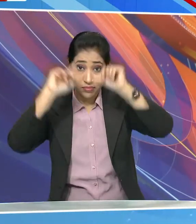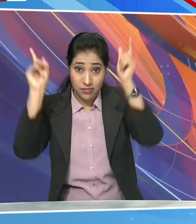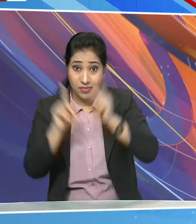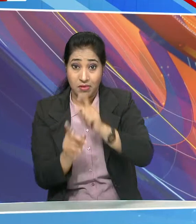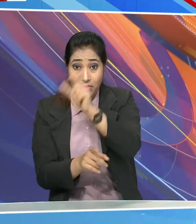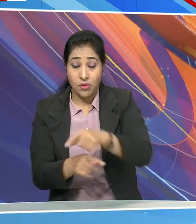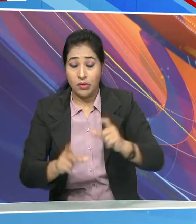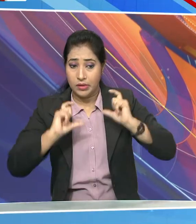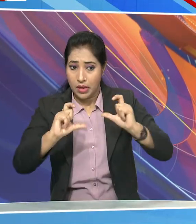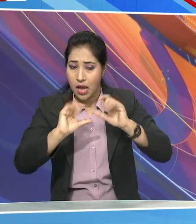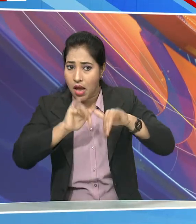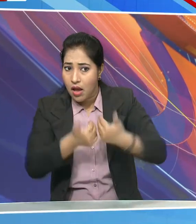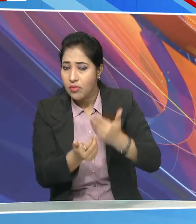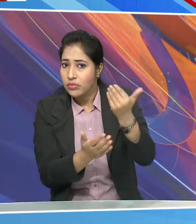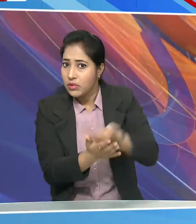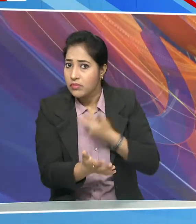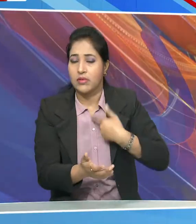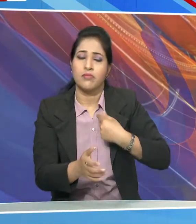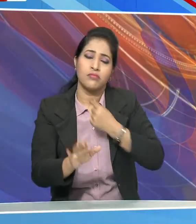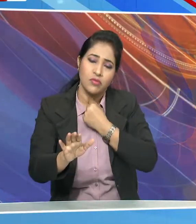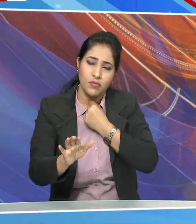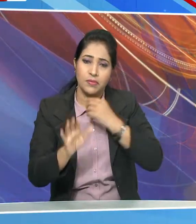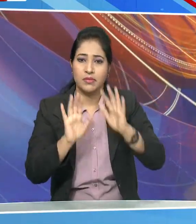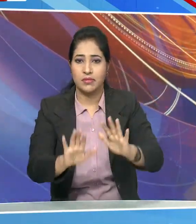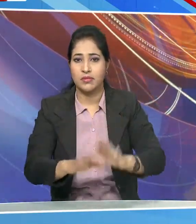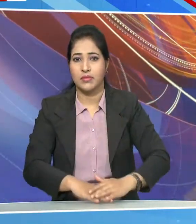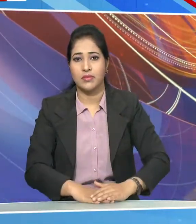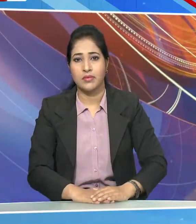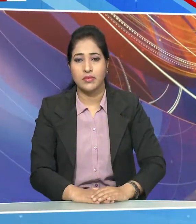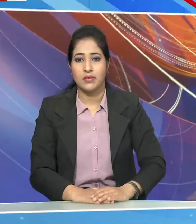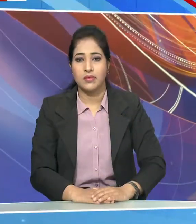की पर्याप्त सुरक्षा का आश्वासन दिया